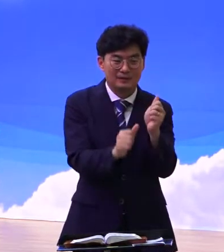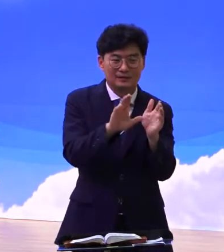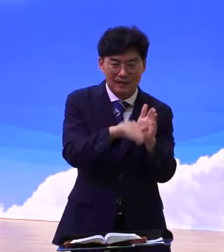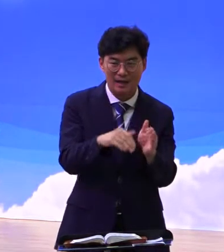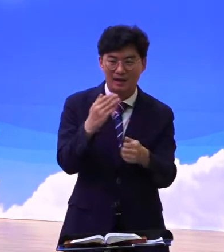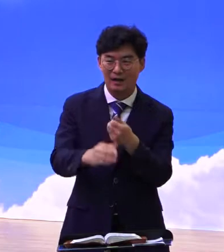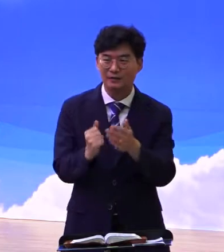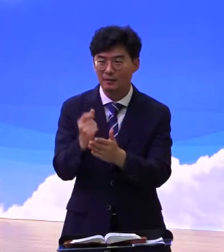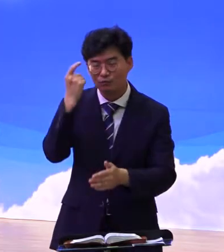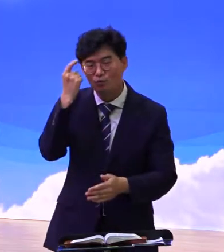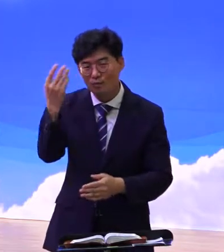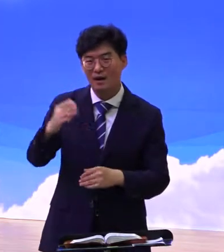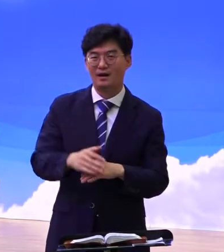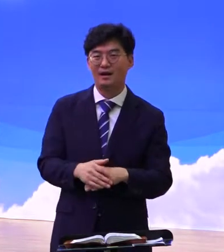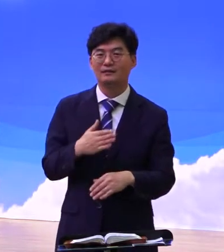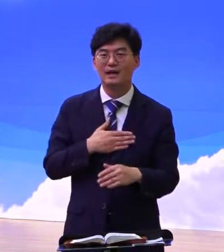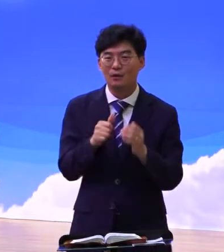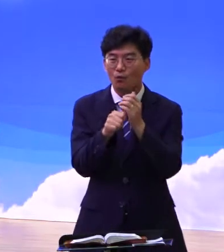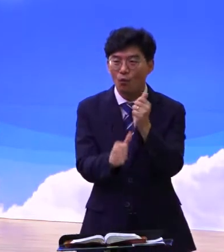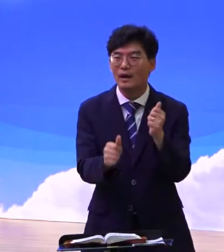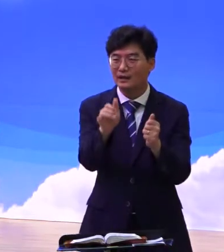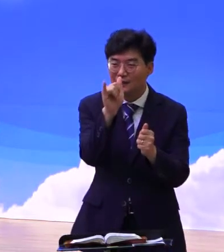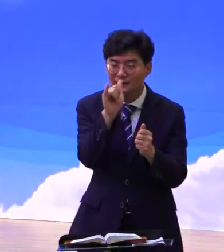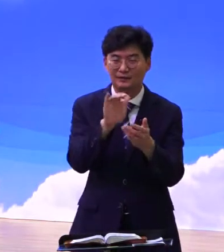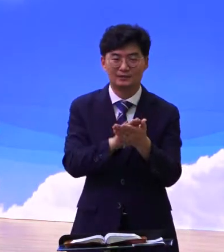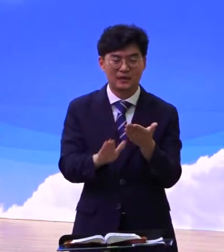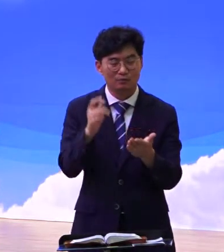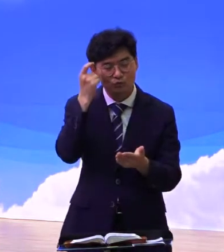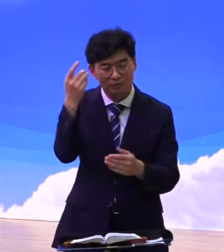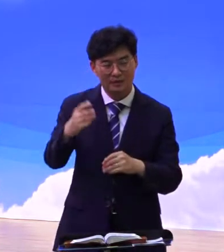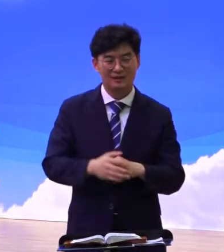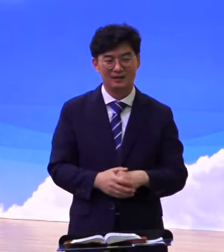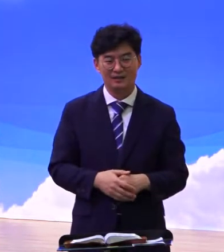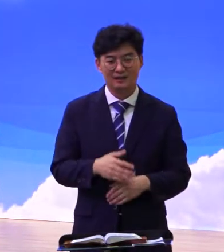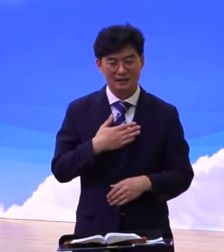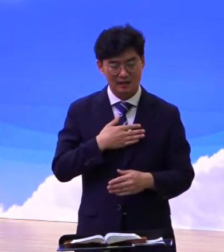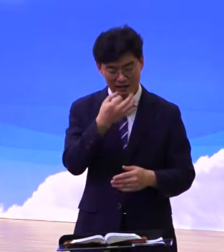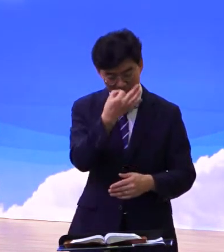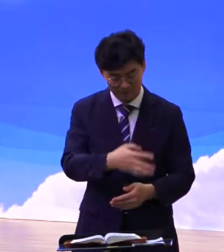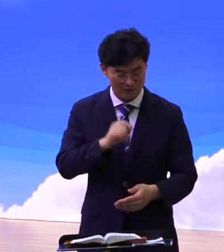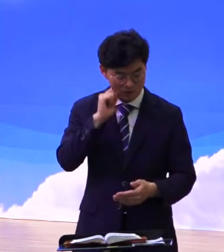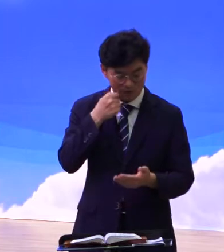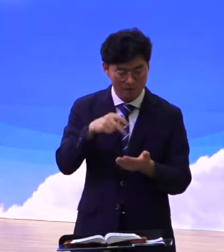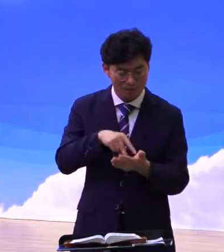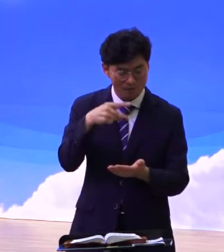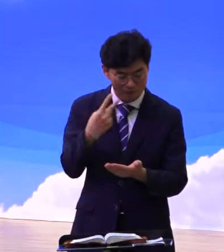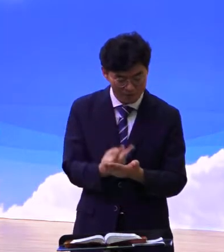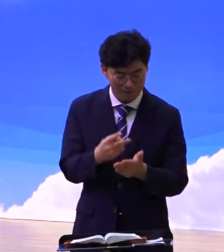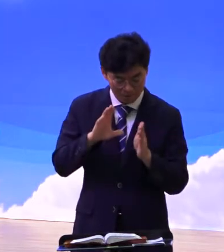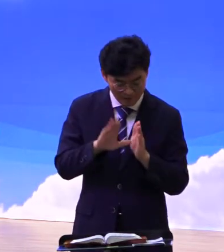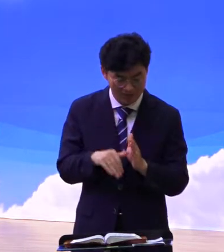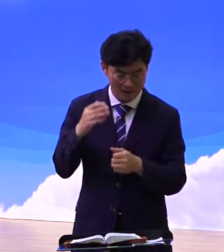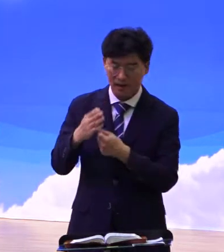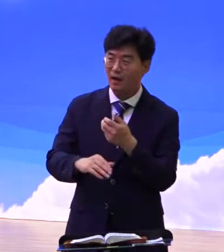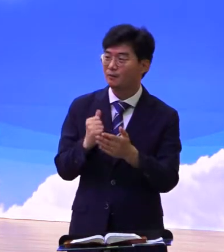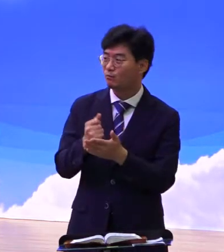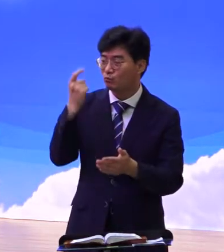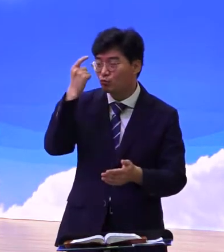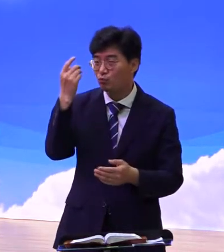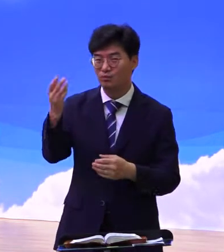어쩌면 나의 몸부림에서 계속 주저앉고 좌절하고 넘어질 때에도 그 속에서 하나님의 음성을 듣기